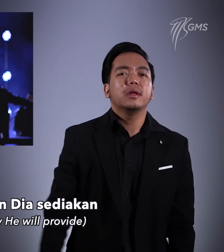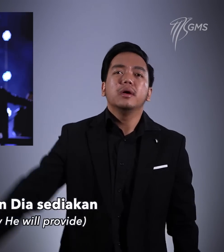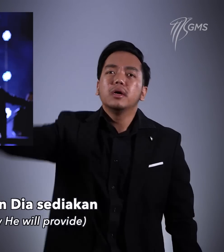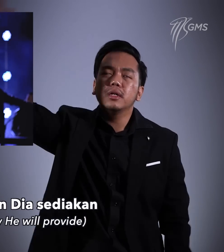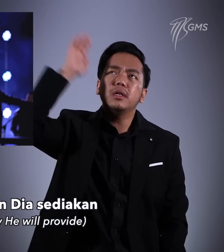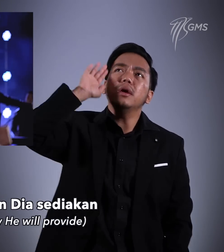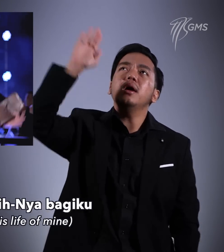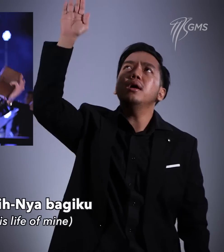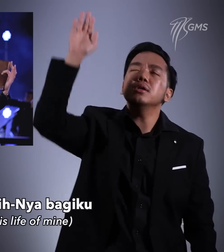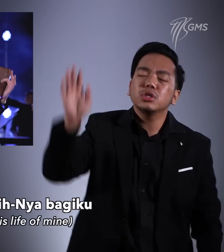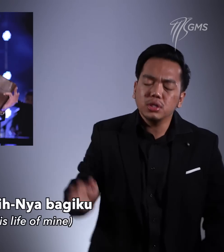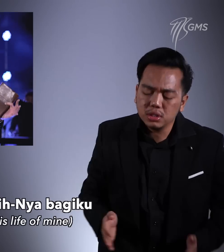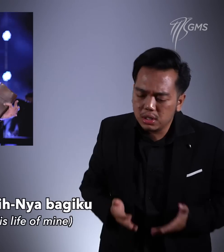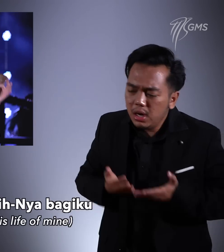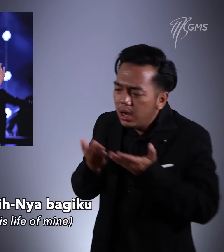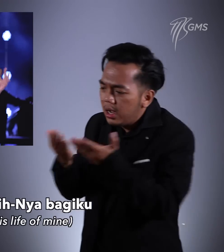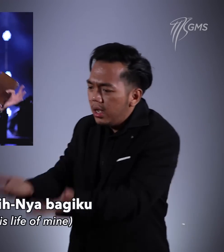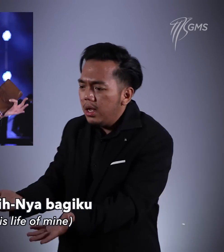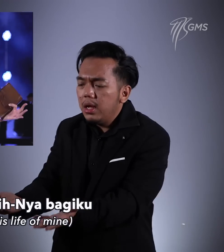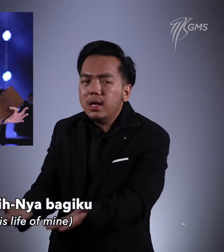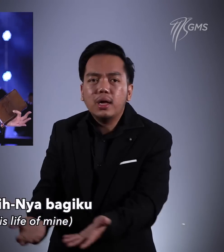yakin Dia